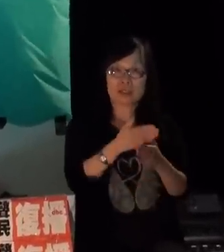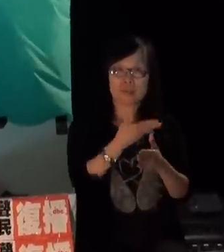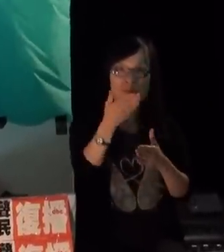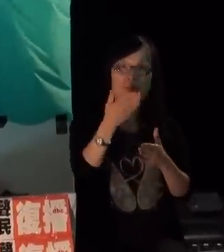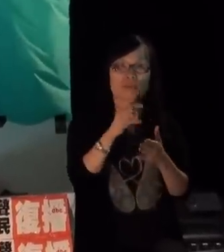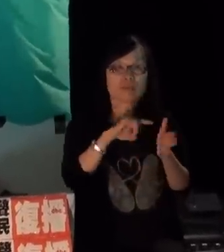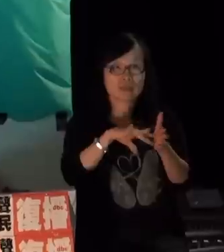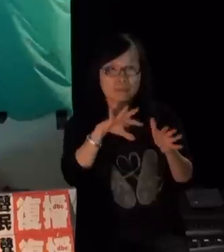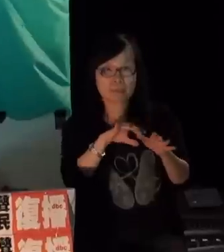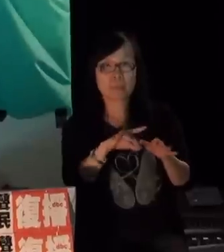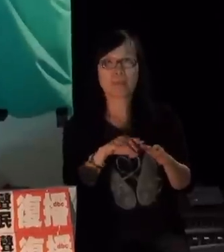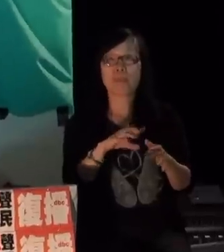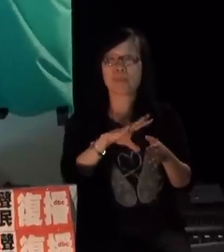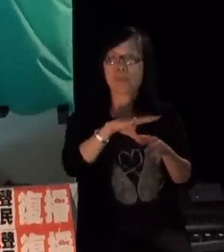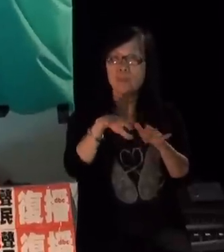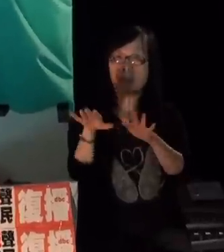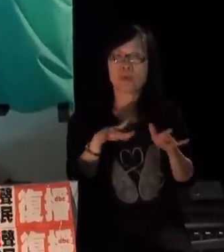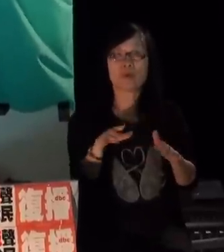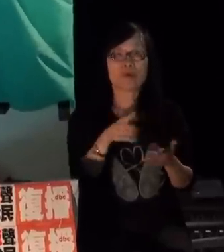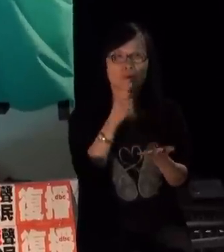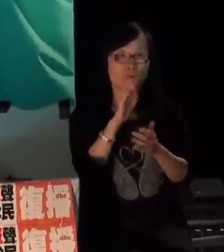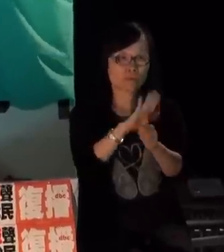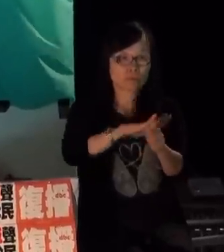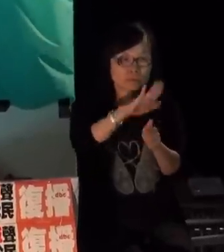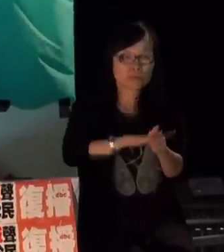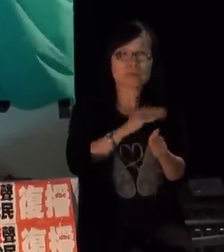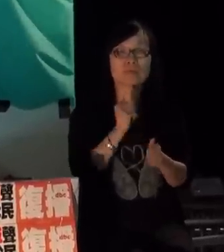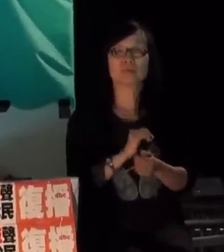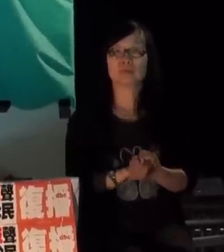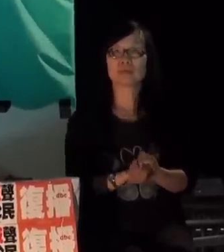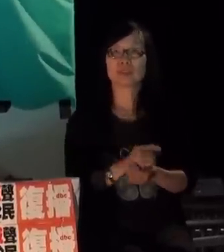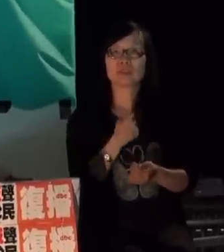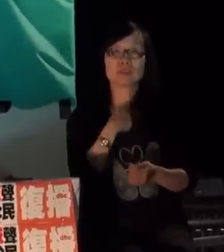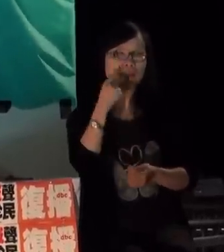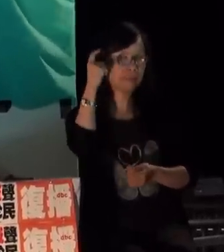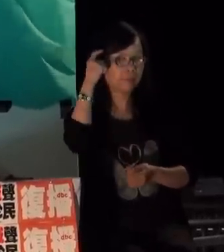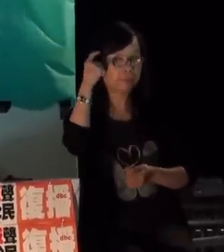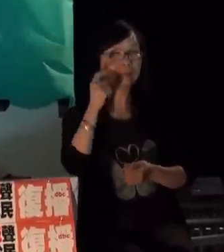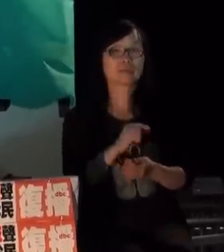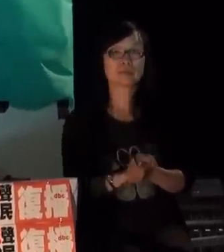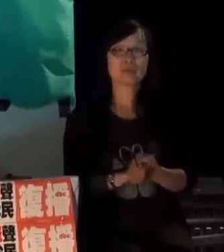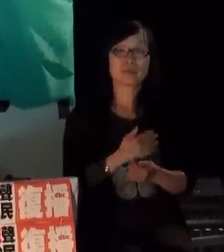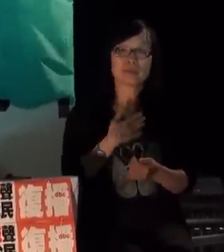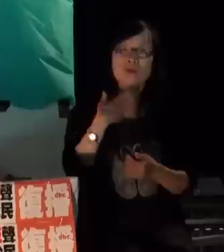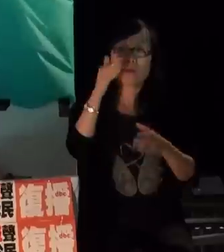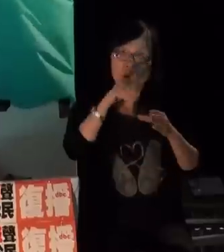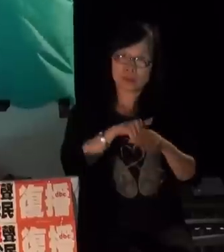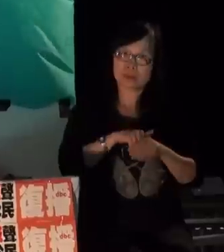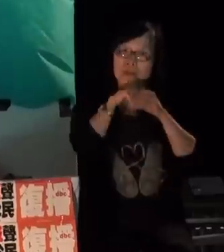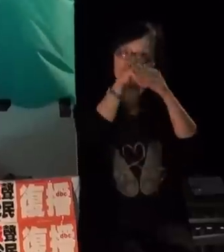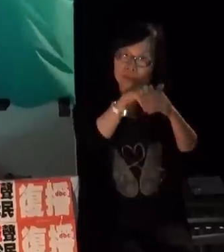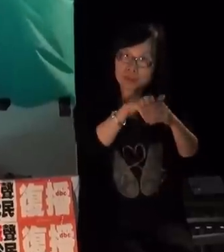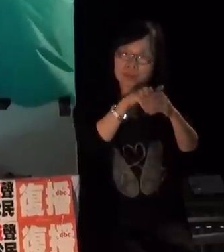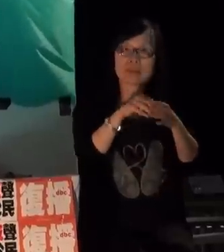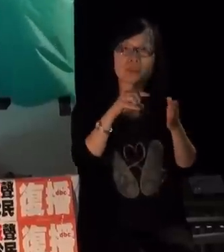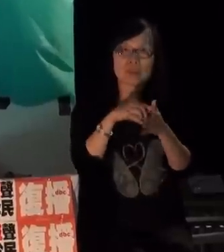波係非常之珍貴嘅資源。我點解會知咧？就係當我去申請一個